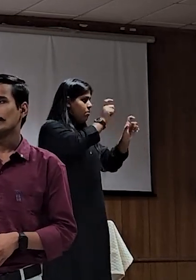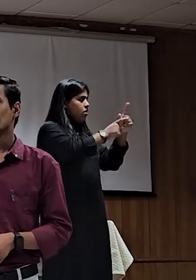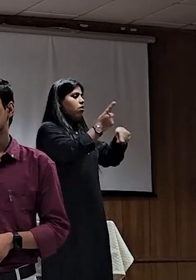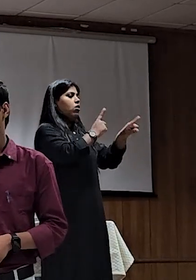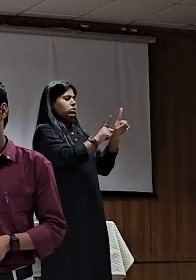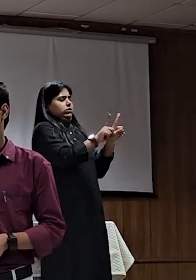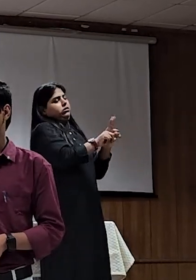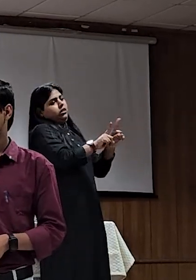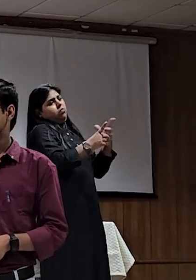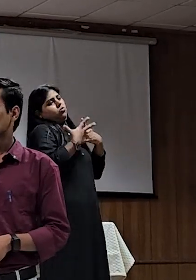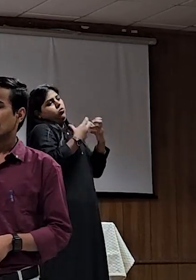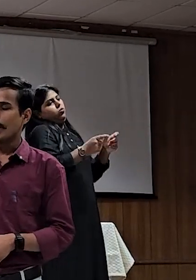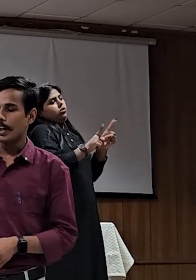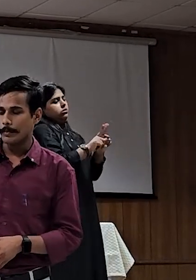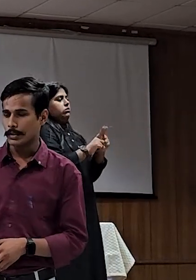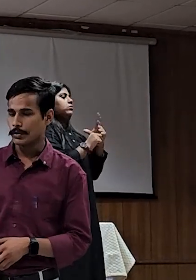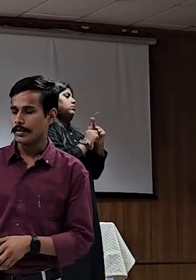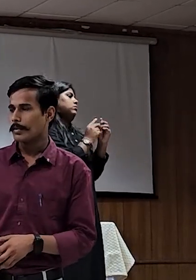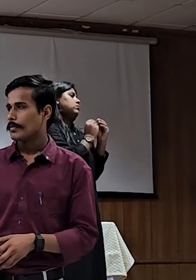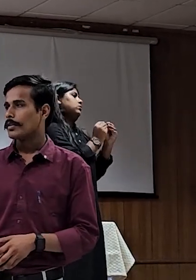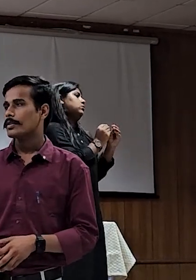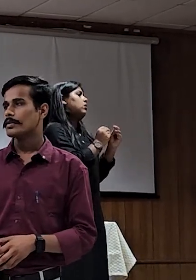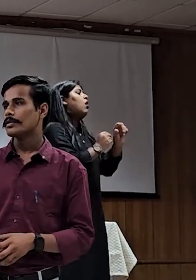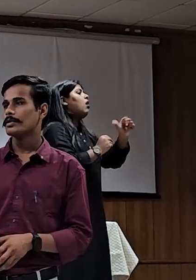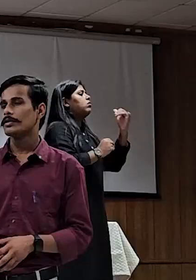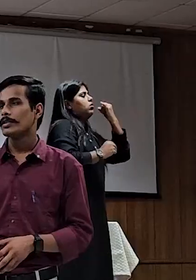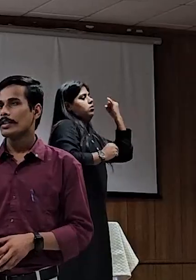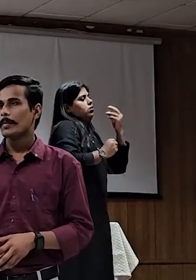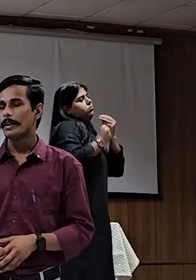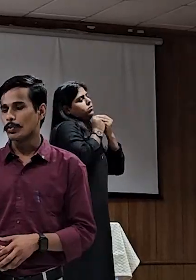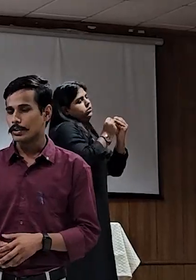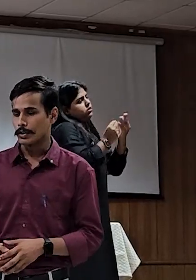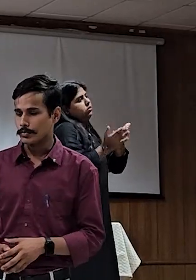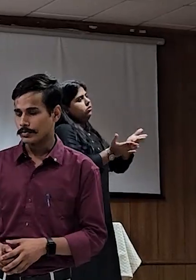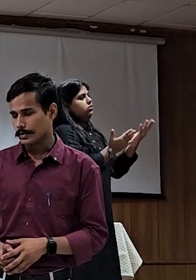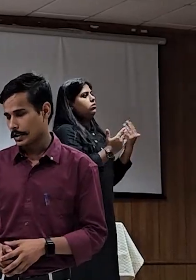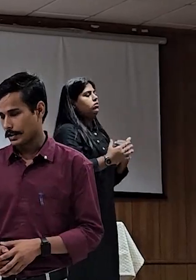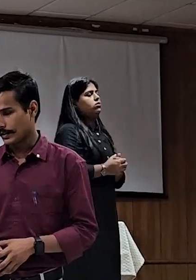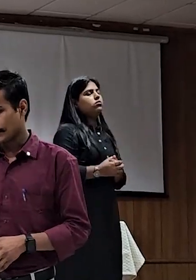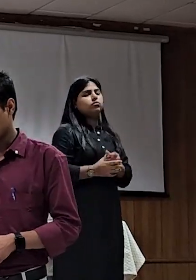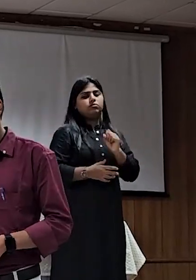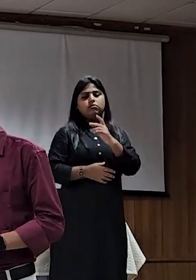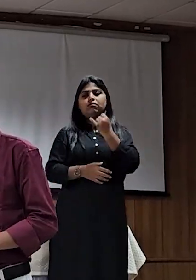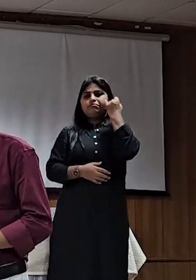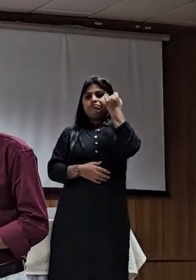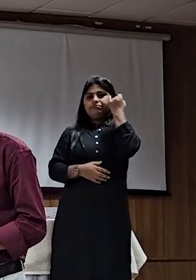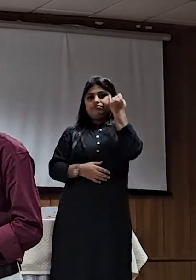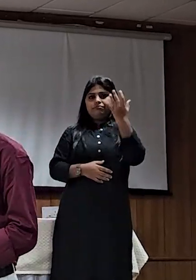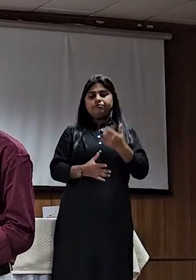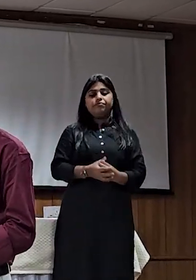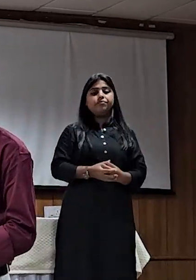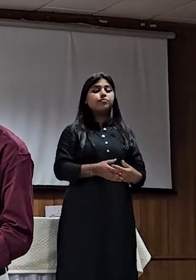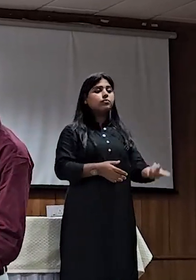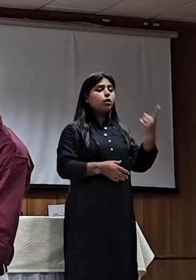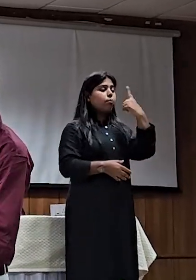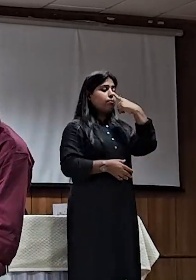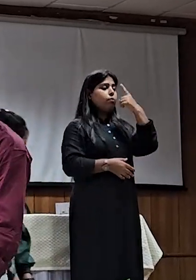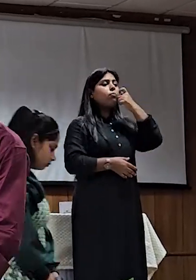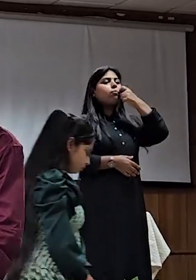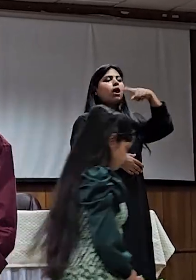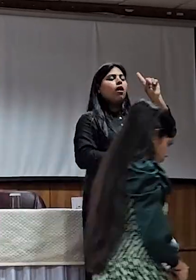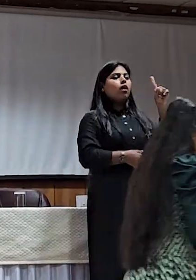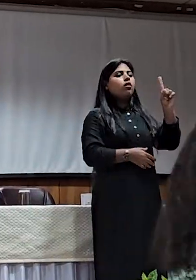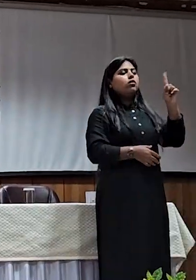खेले कूदे। आप करोगे ना? हाँ, आप किसी को लाओ, पर लाओ जरूर। मैं ढूंढता हूँ। मिस्टर कैरल मदद की